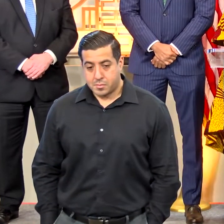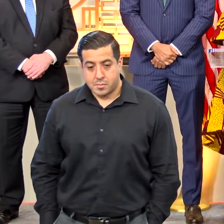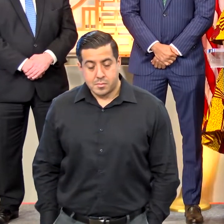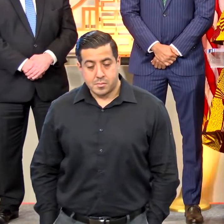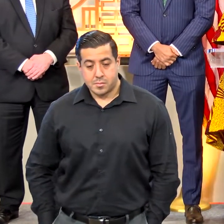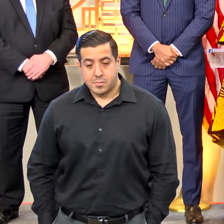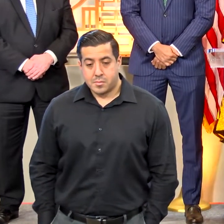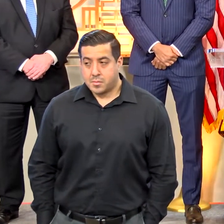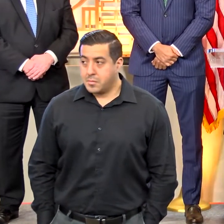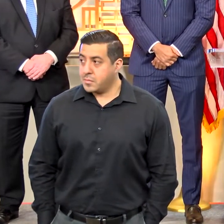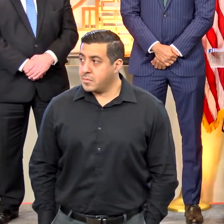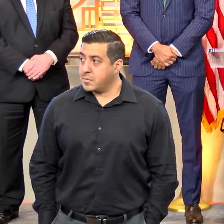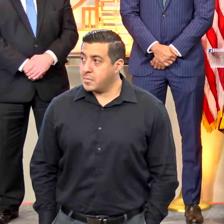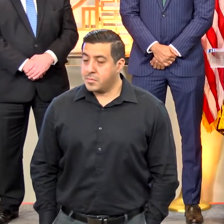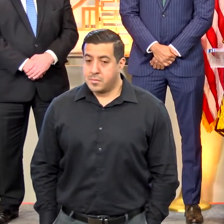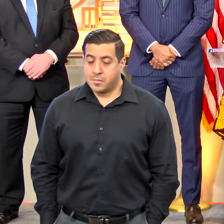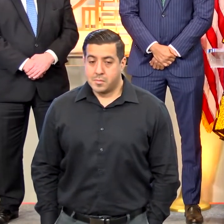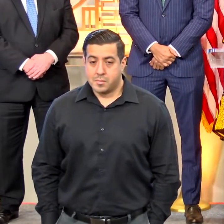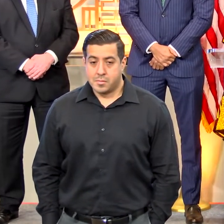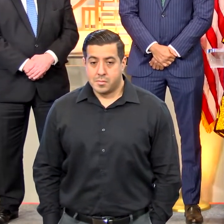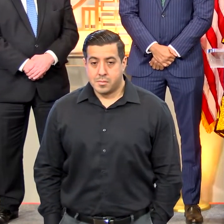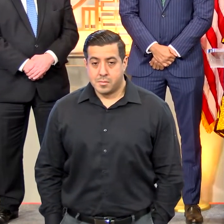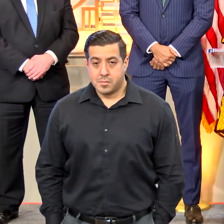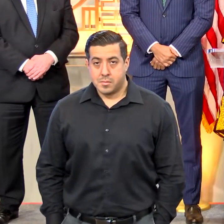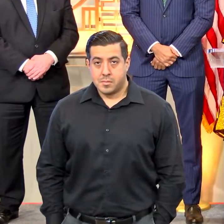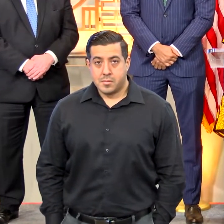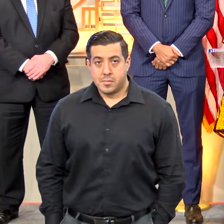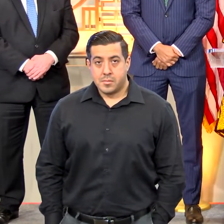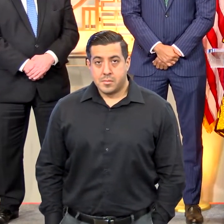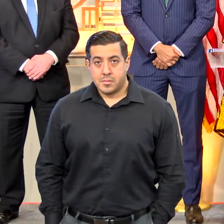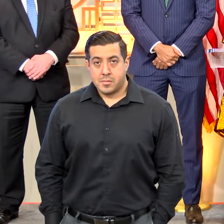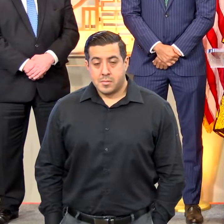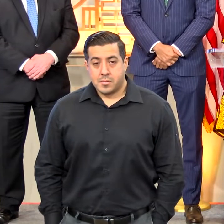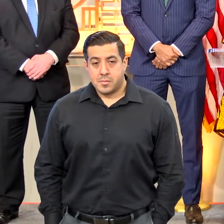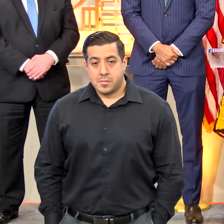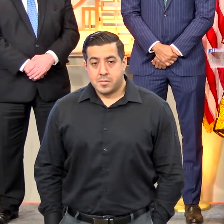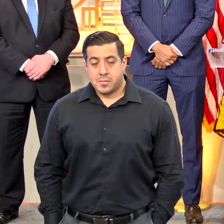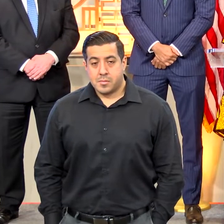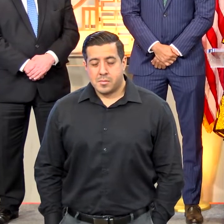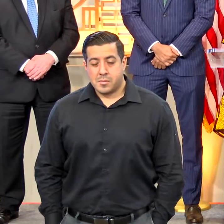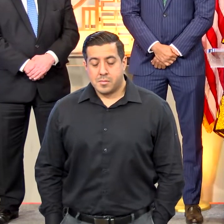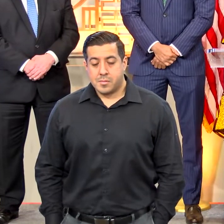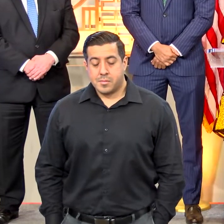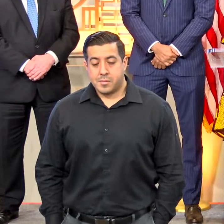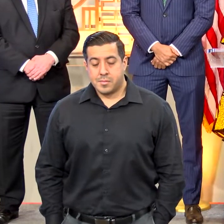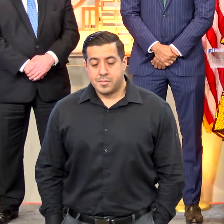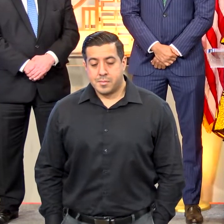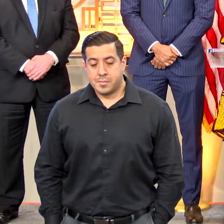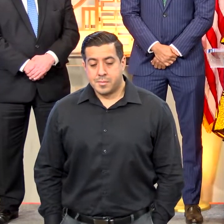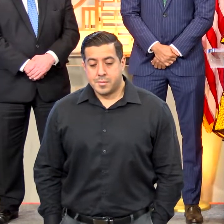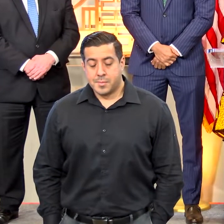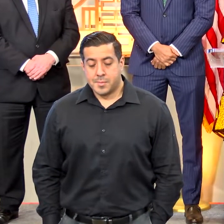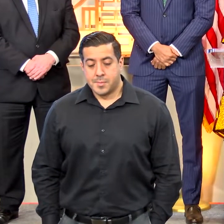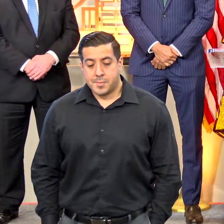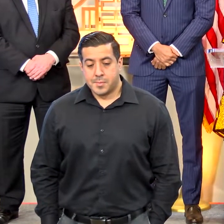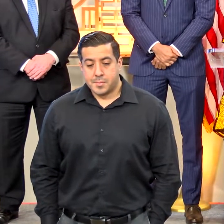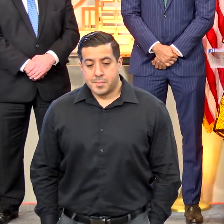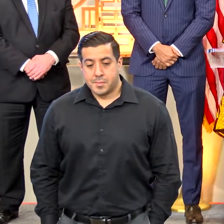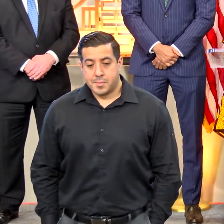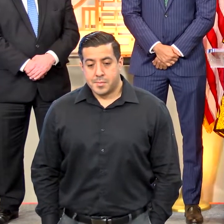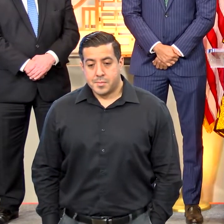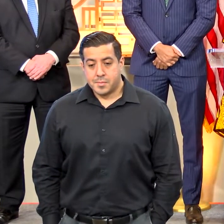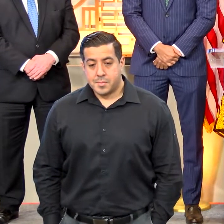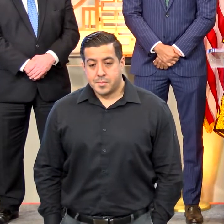invertido para la parte 1 del programa, y esto se suma a las inversiones de la ciudad y de tantas otras organizaciones. Este